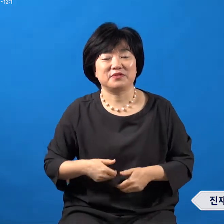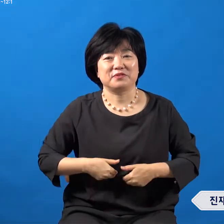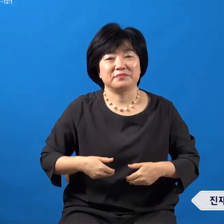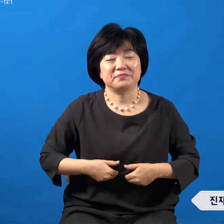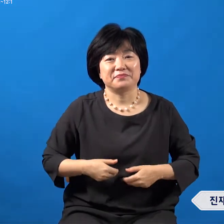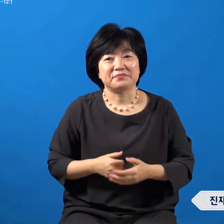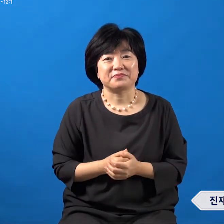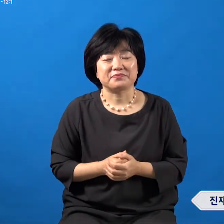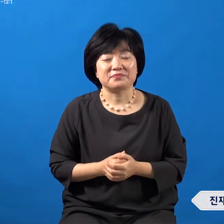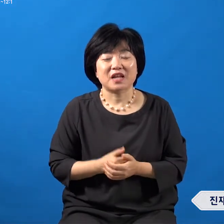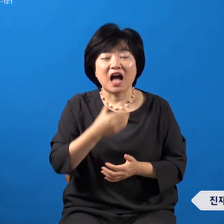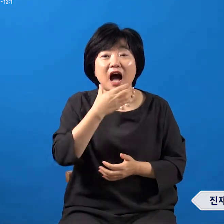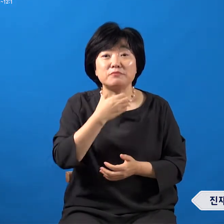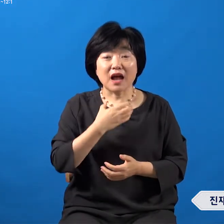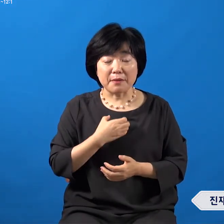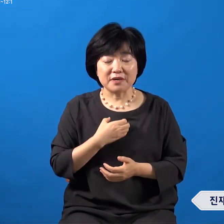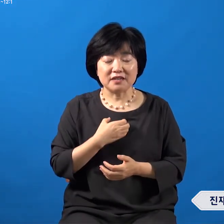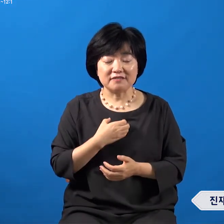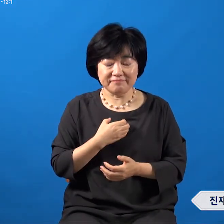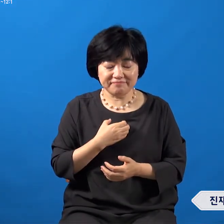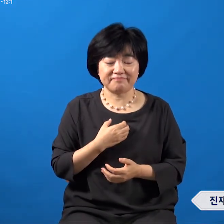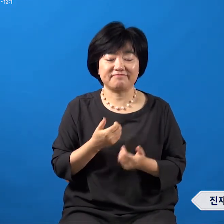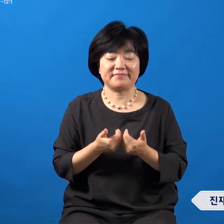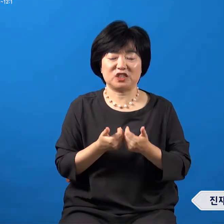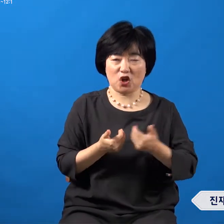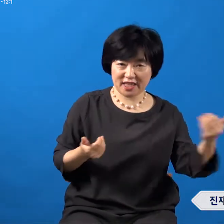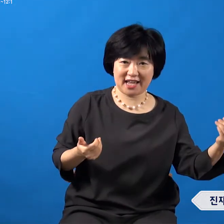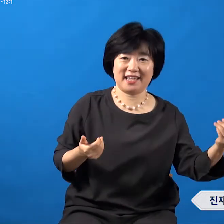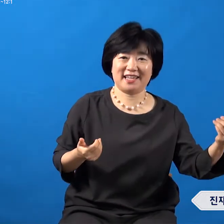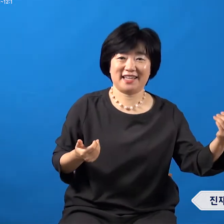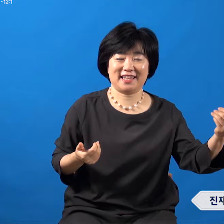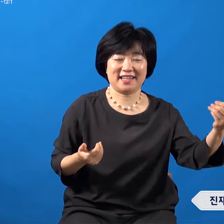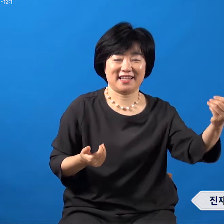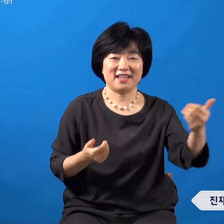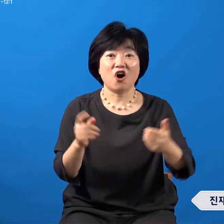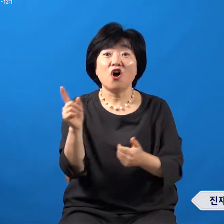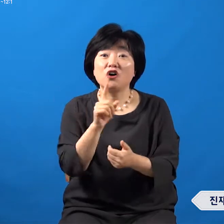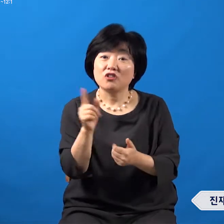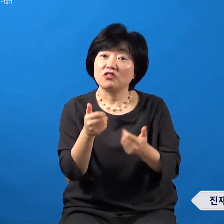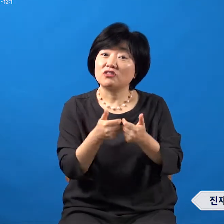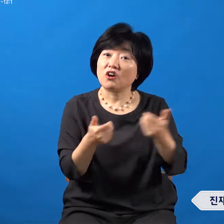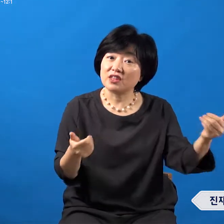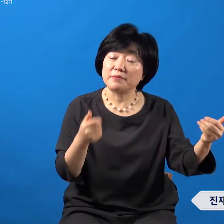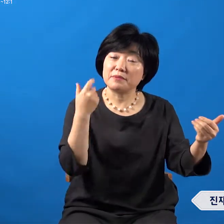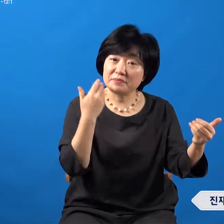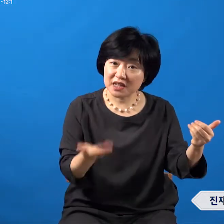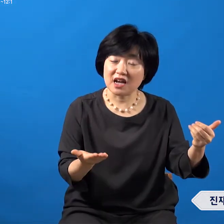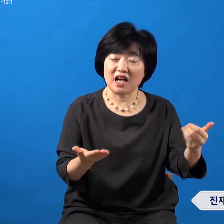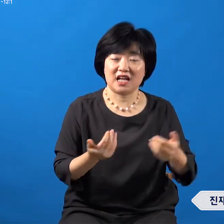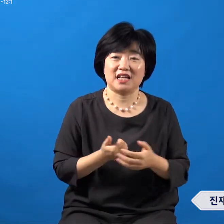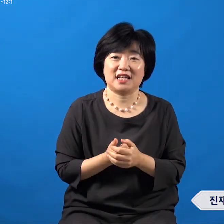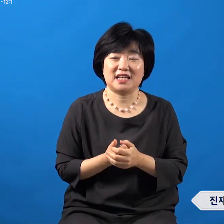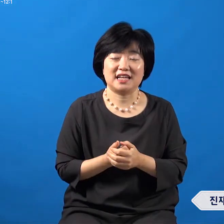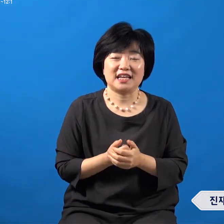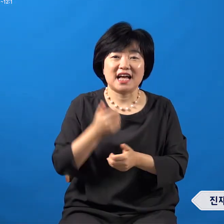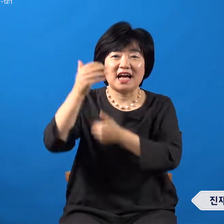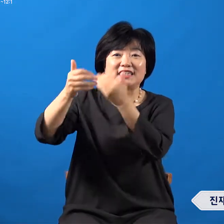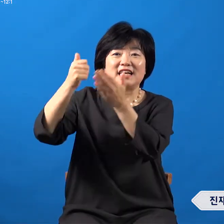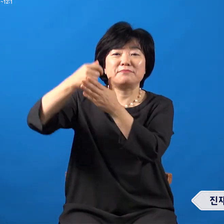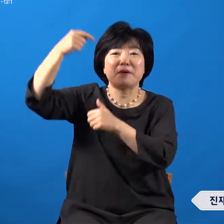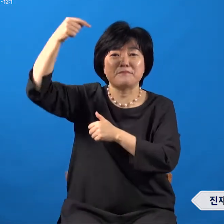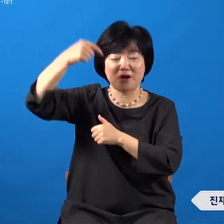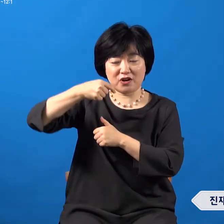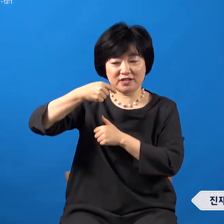봅니다. 아브라함의 떠남, 어떤 떠남이었습니까? 그리고 우리는 이 하나님의 말씀